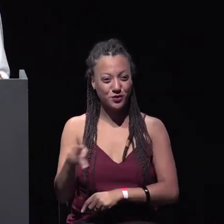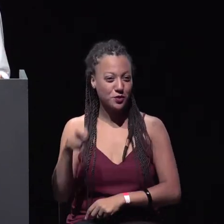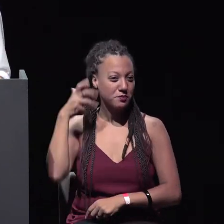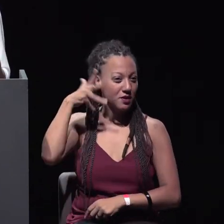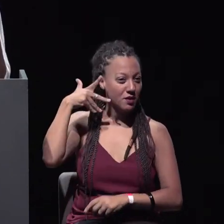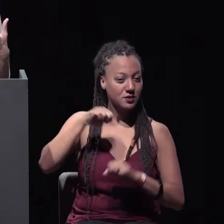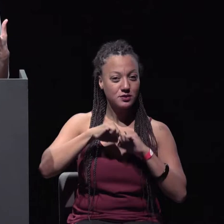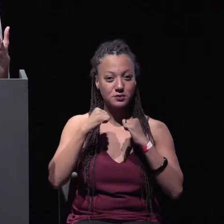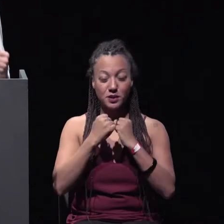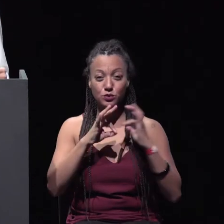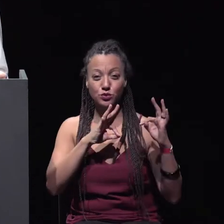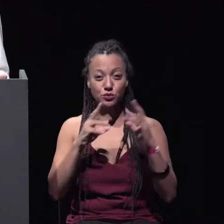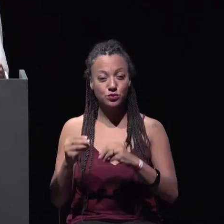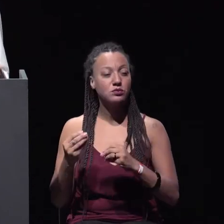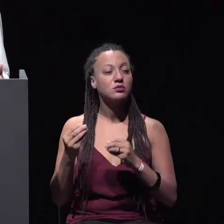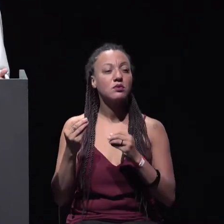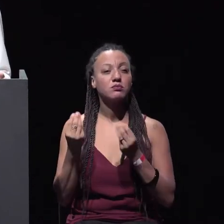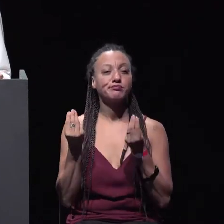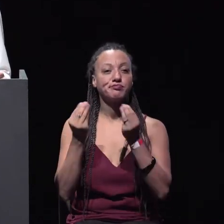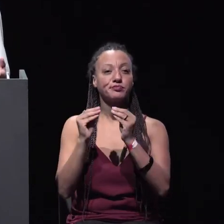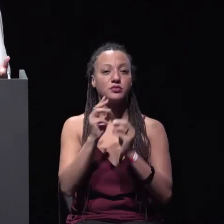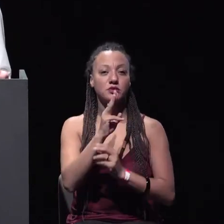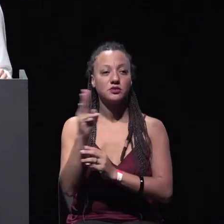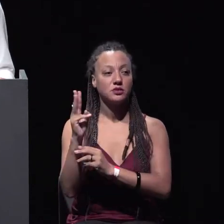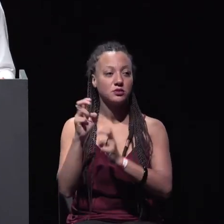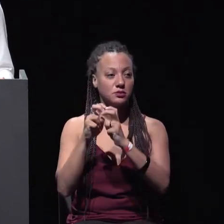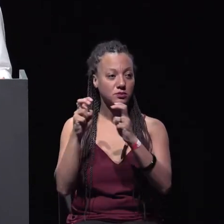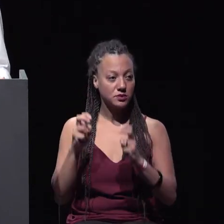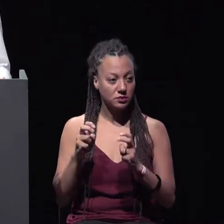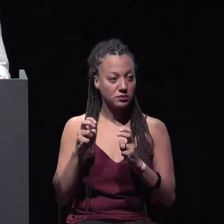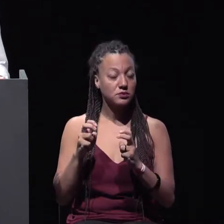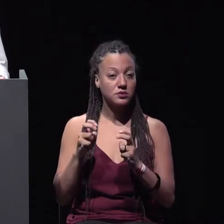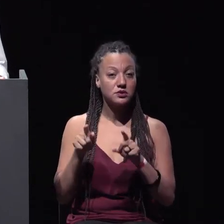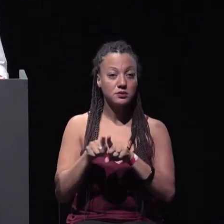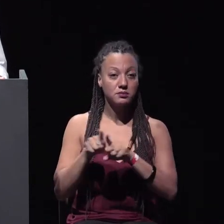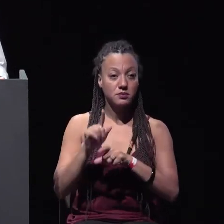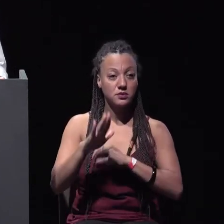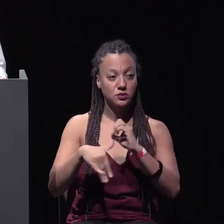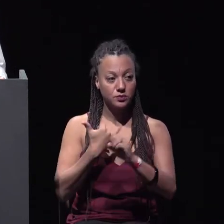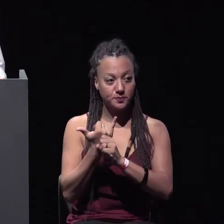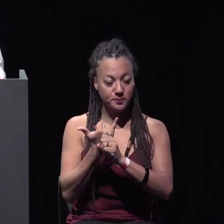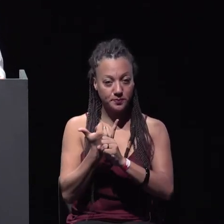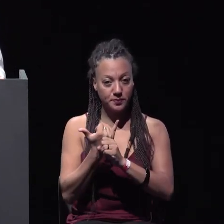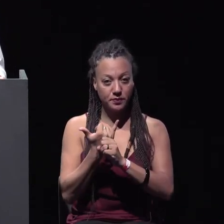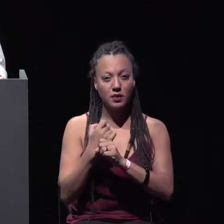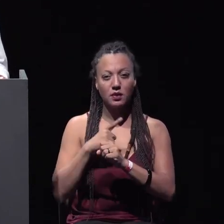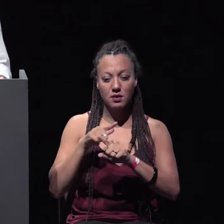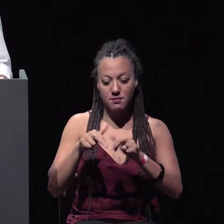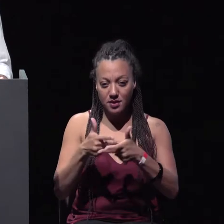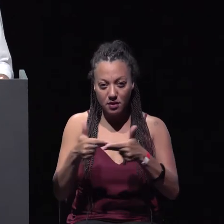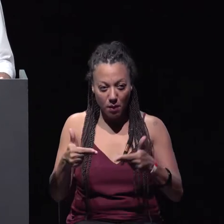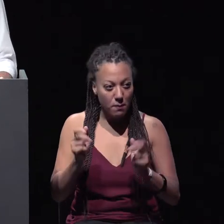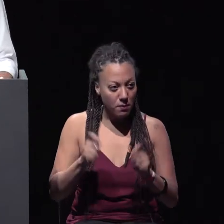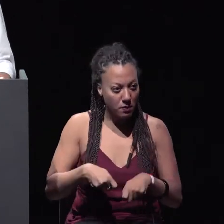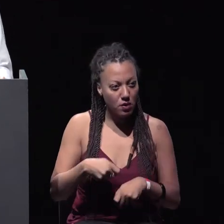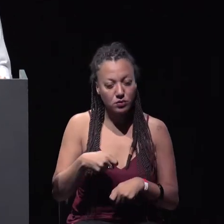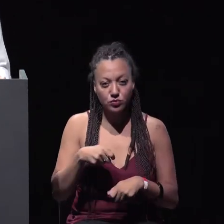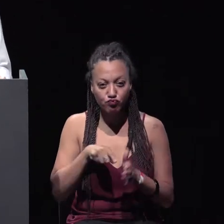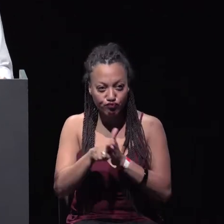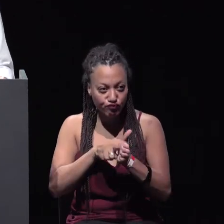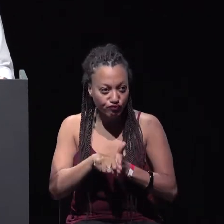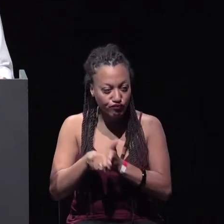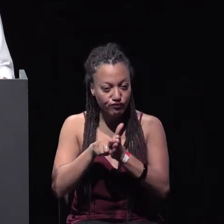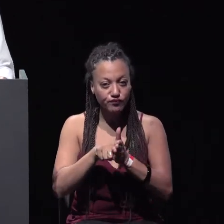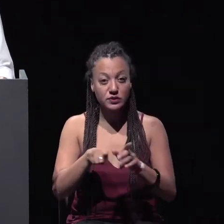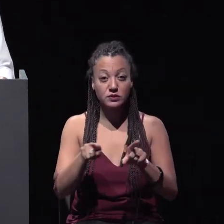seminários a esses vídeos ficam disponíveis no site do museu ficam disponíveis também no youtube com material de consulta e eu já queria